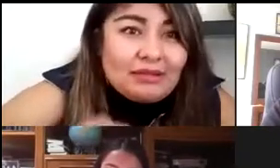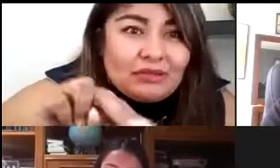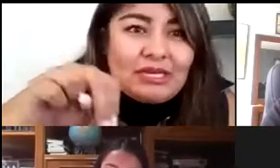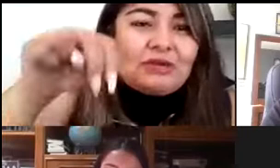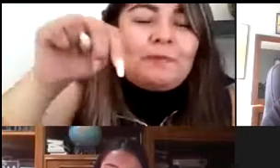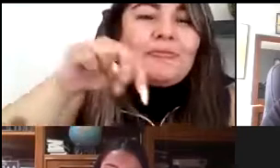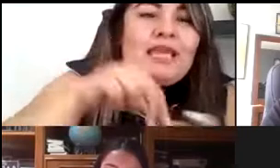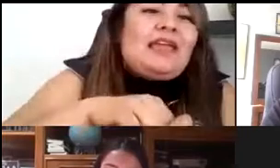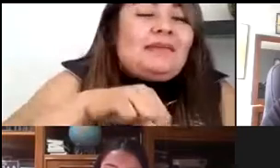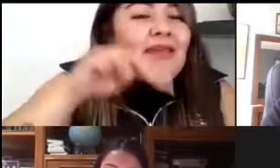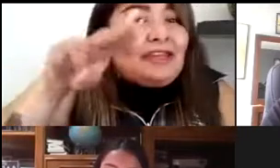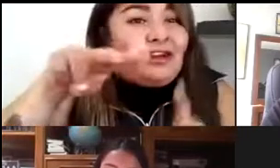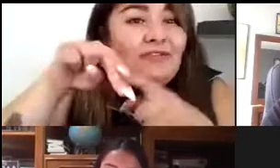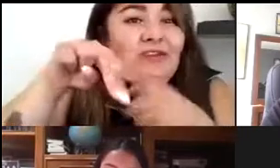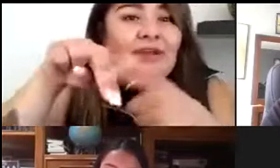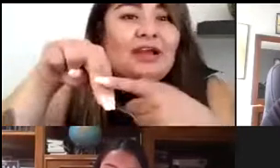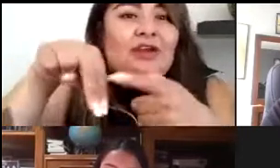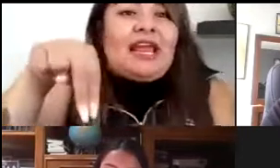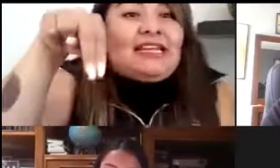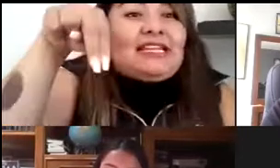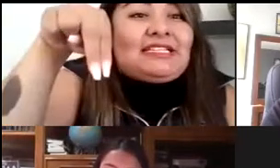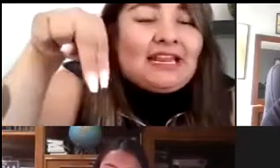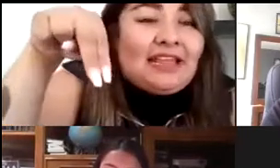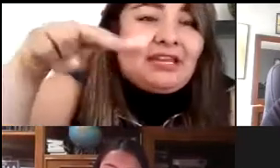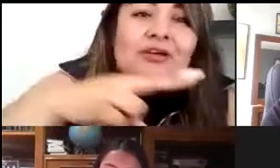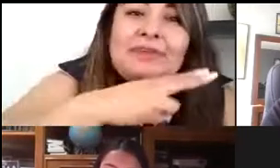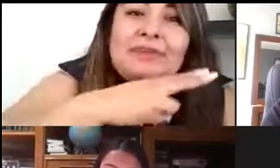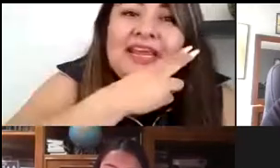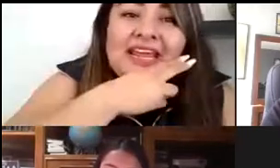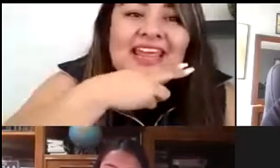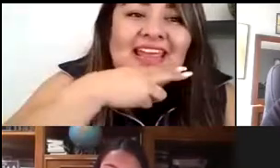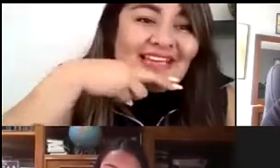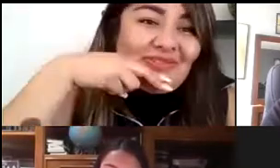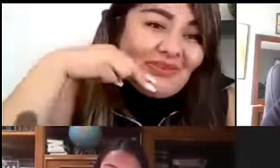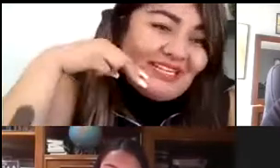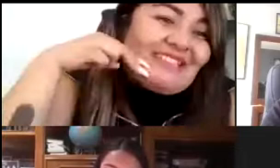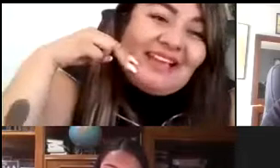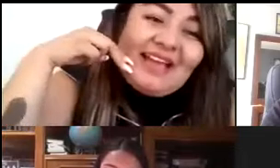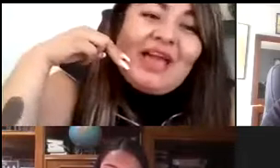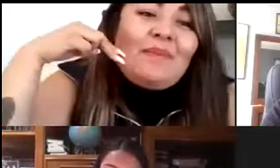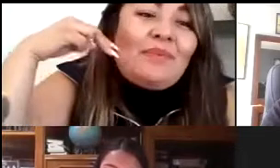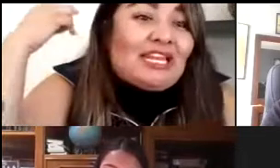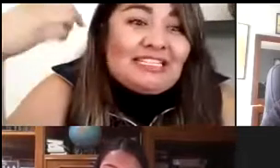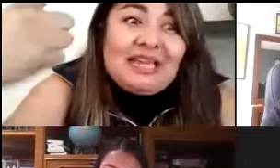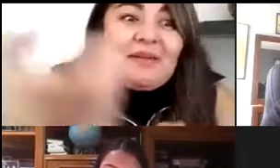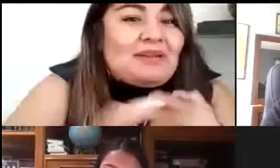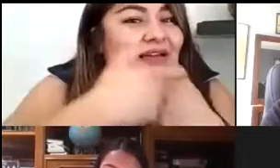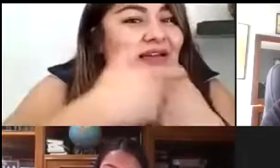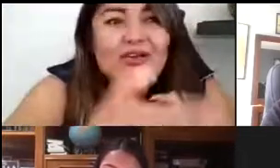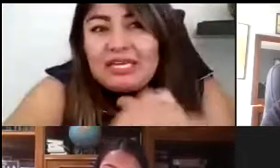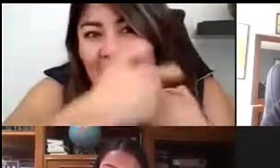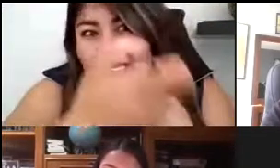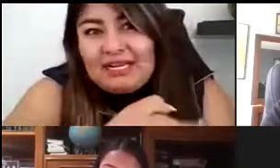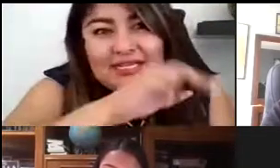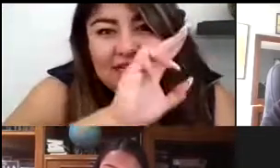llamaba, todo eso, y me dieron mi firma con la inicial de mi nombre en la sonrisa, porque siempre estaba